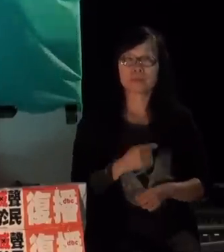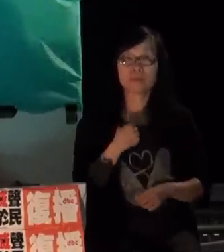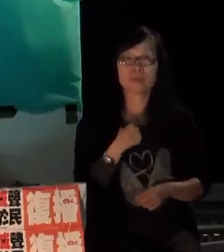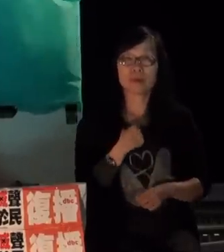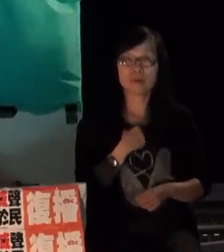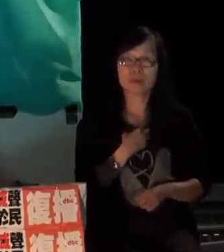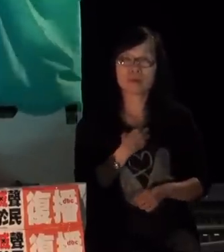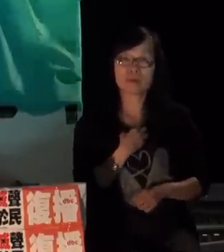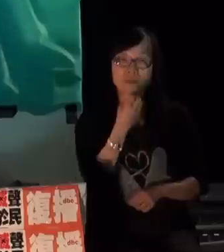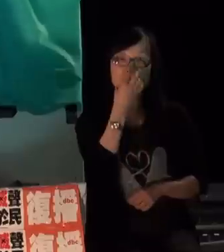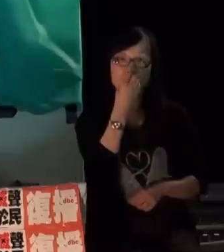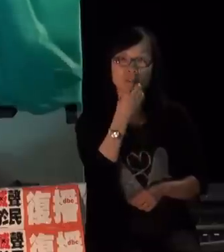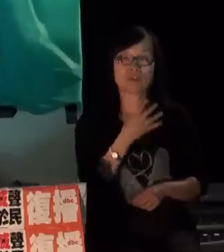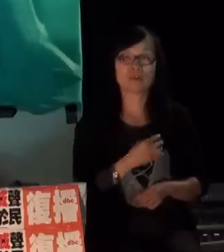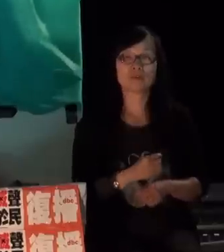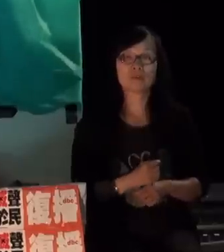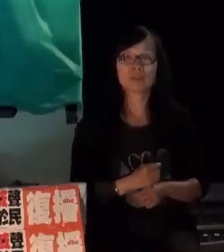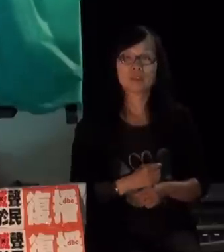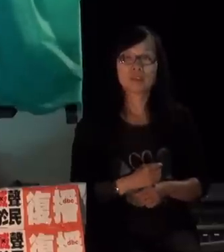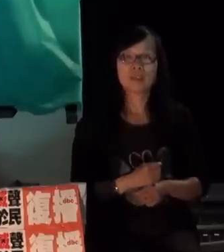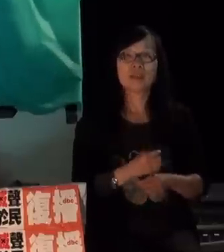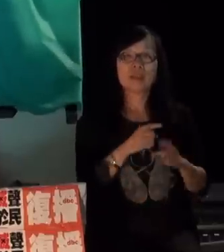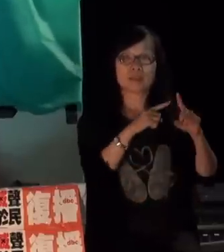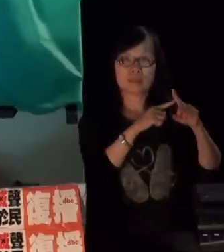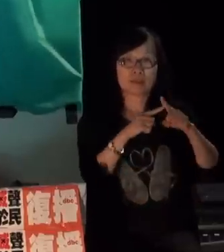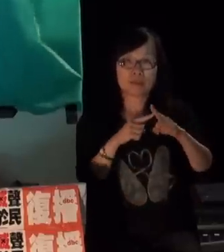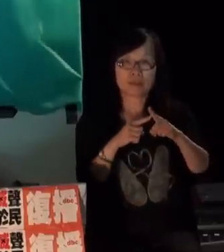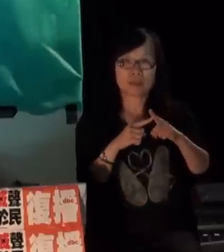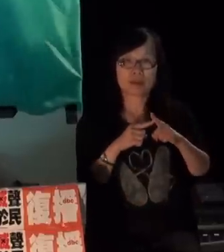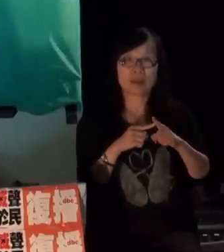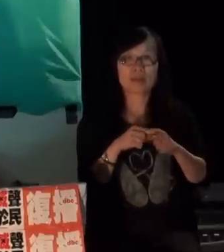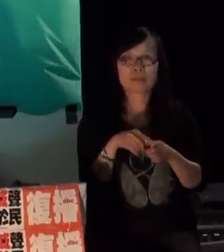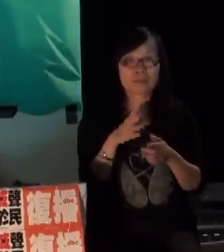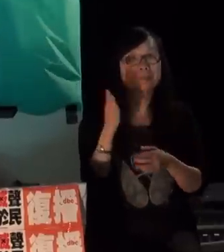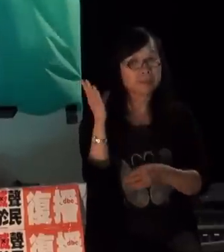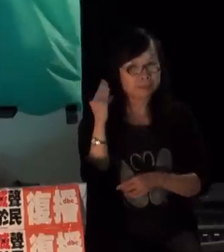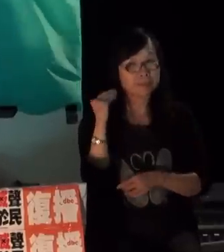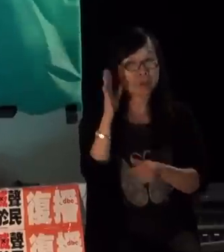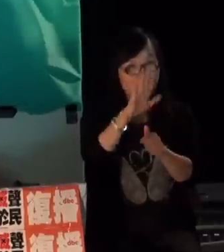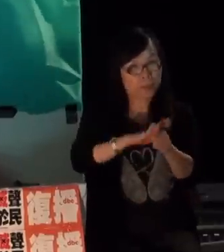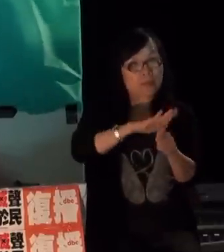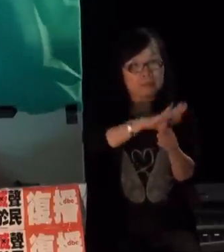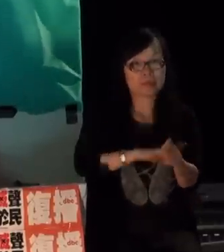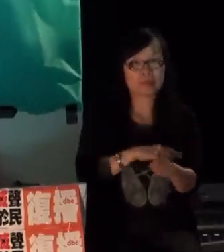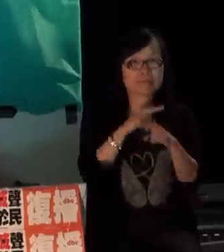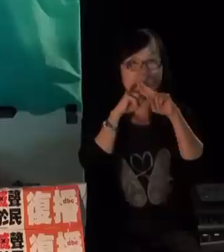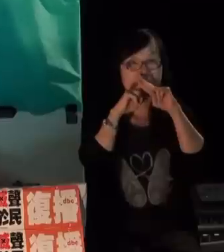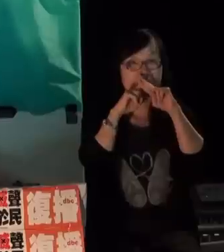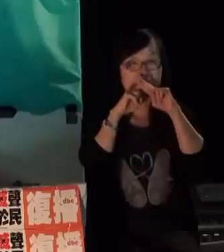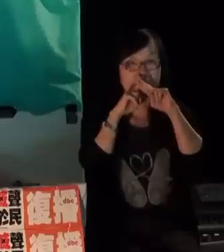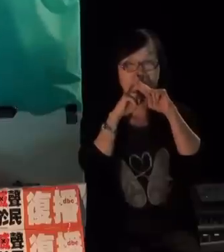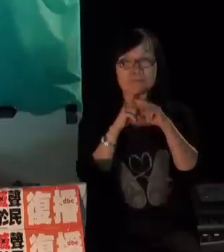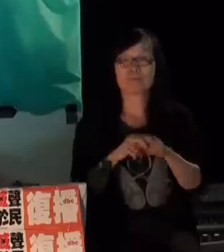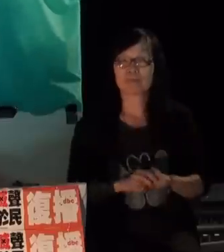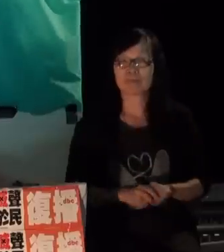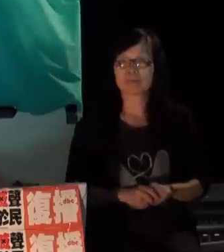得香港嘅市民實際上都係太順服啦，係嘛？即係唔出聲。